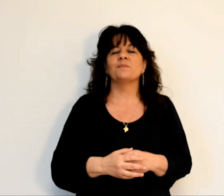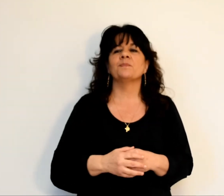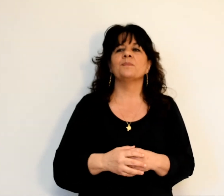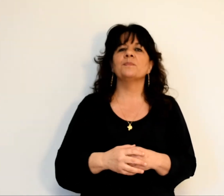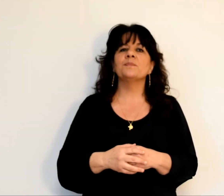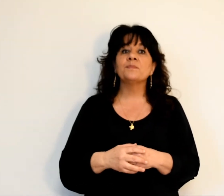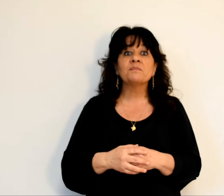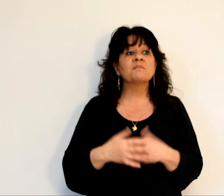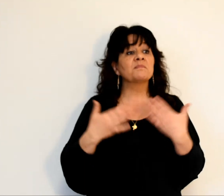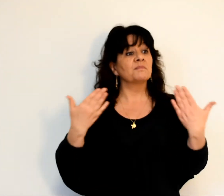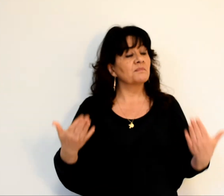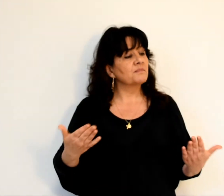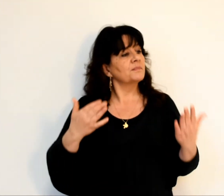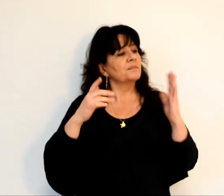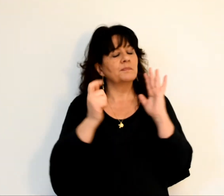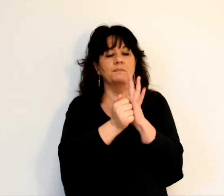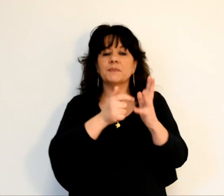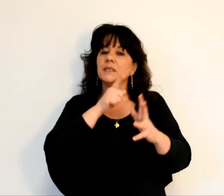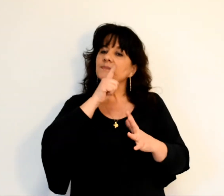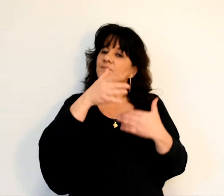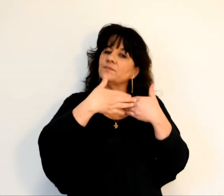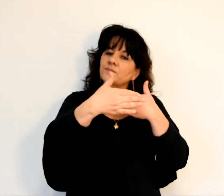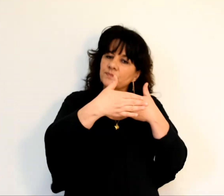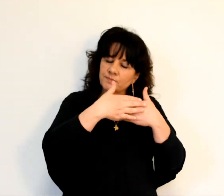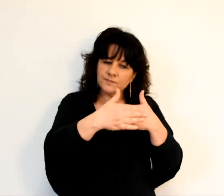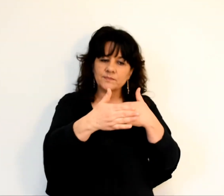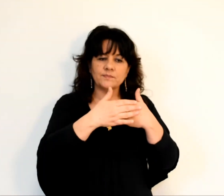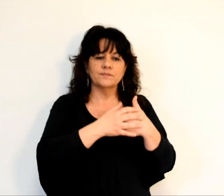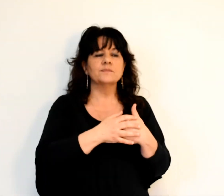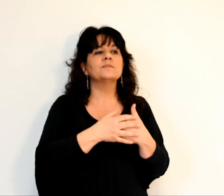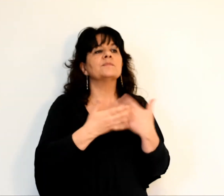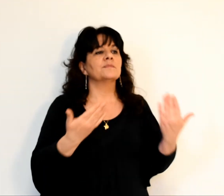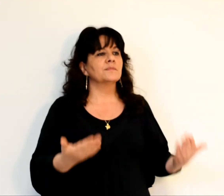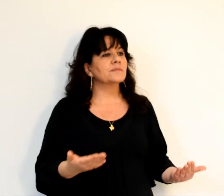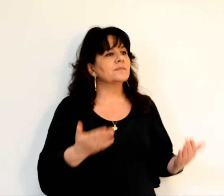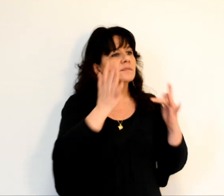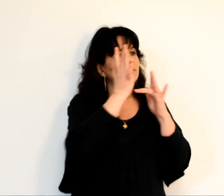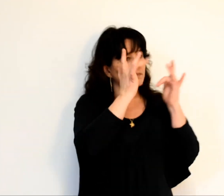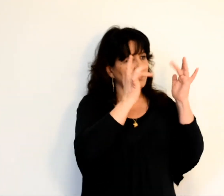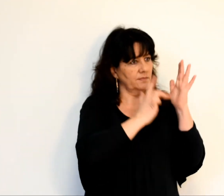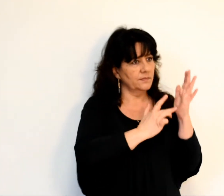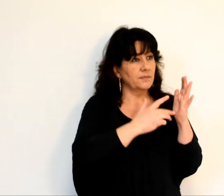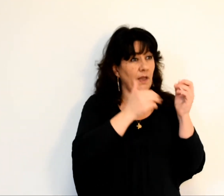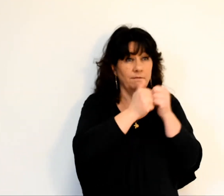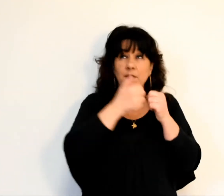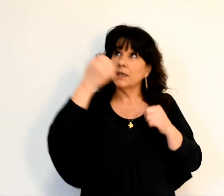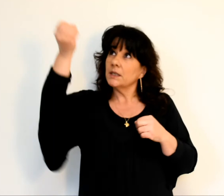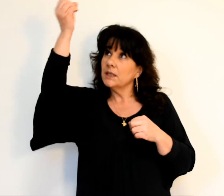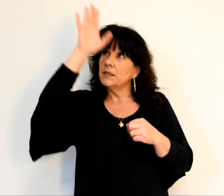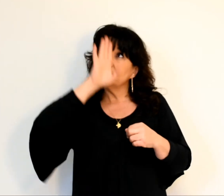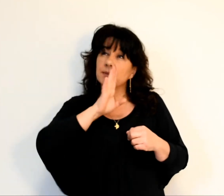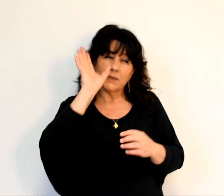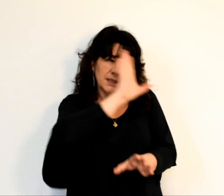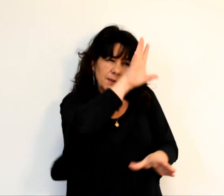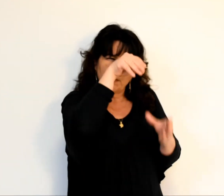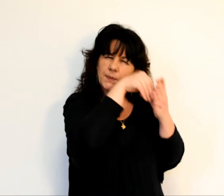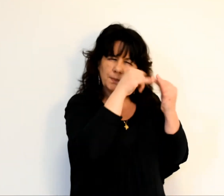En ce temps-là, lorsque Jésus, dans la puissance de l'Esprit, revint en Galilée,